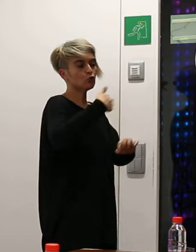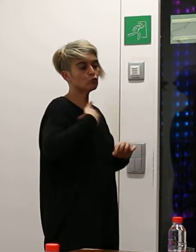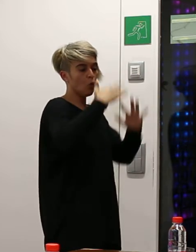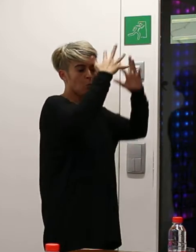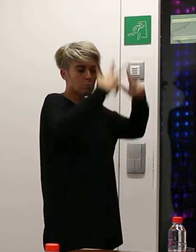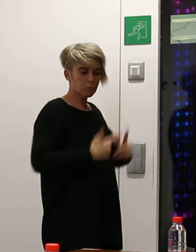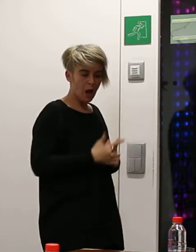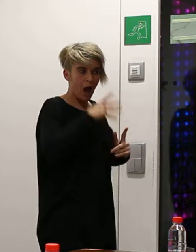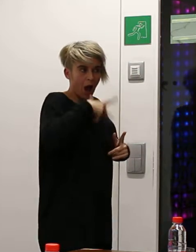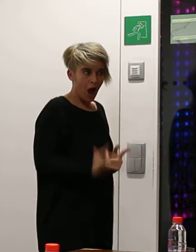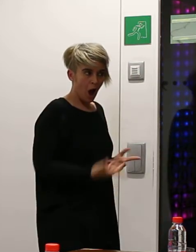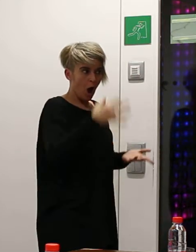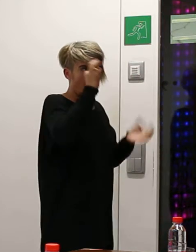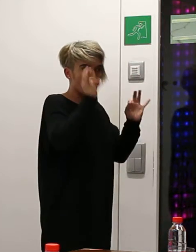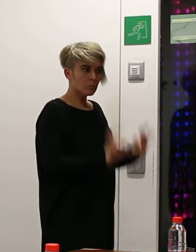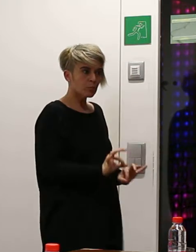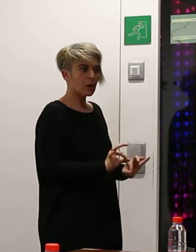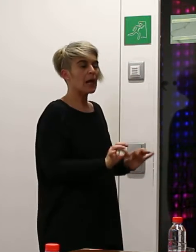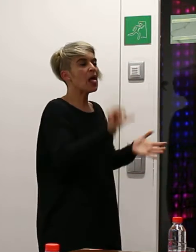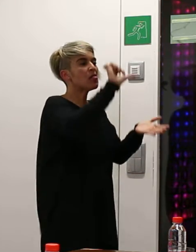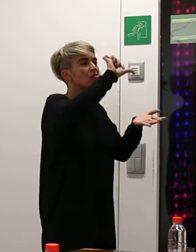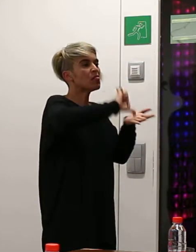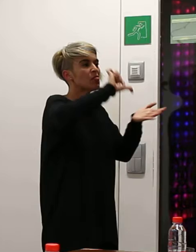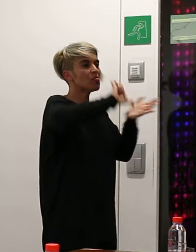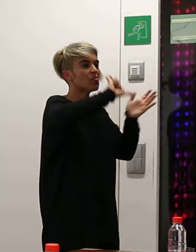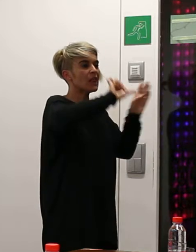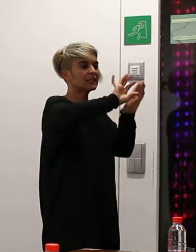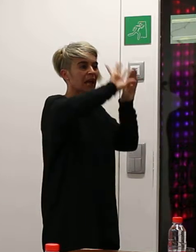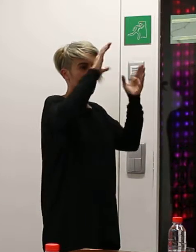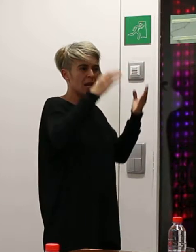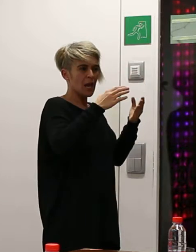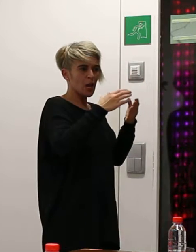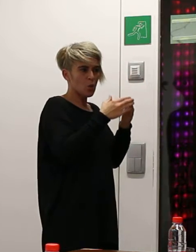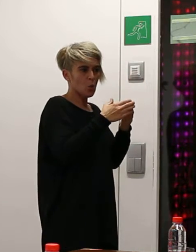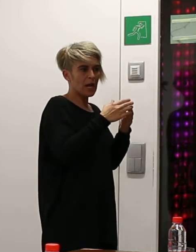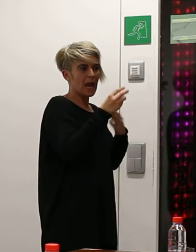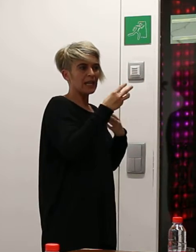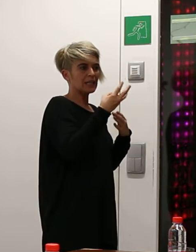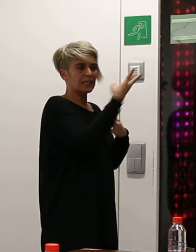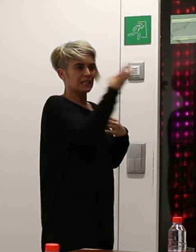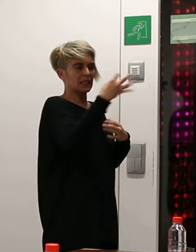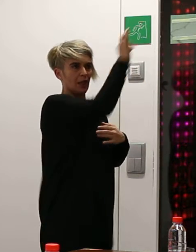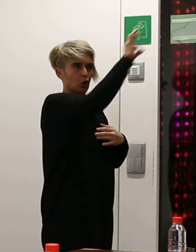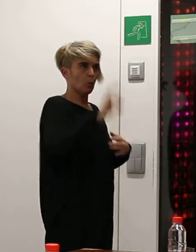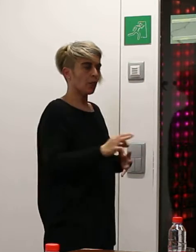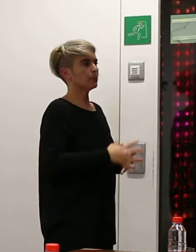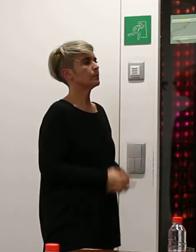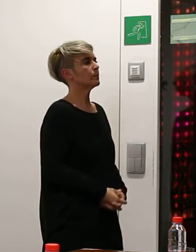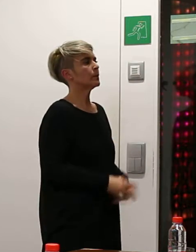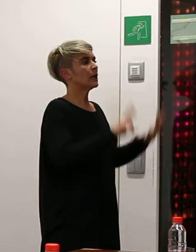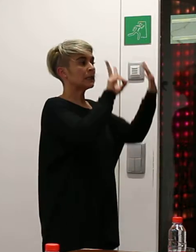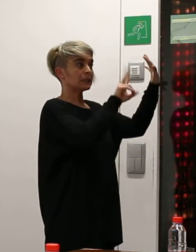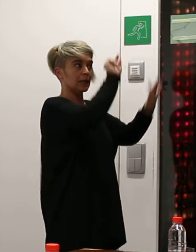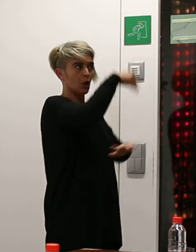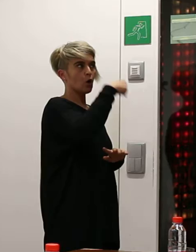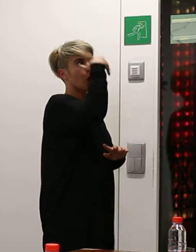este momento están ganando las centrales nucleares es el 300%. Así que, por una parte, el 7,5%